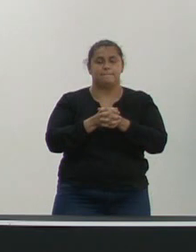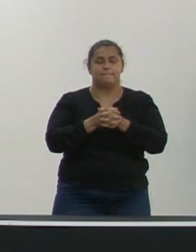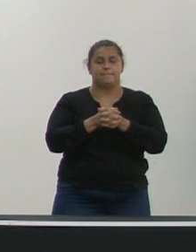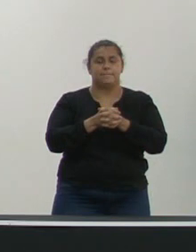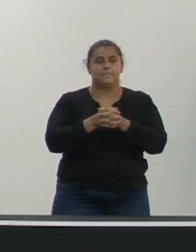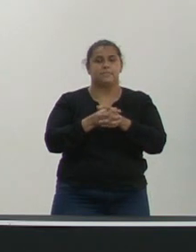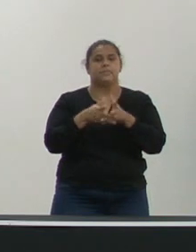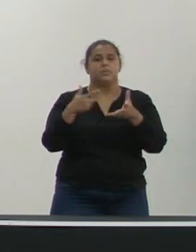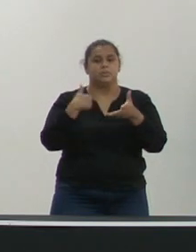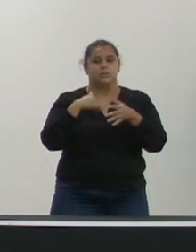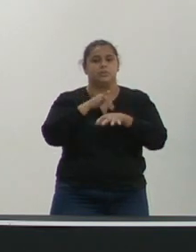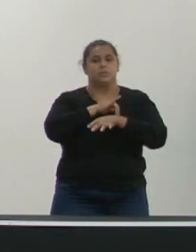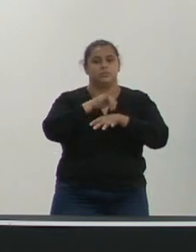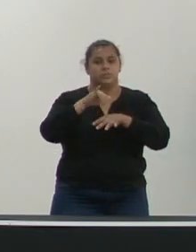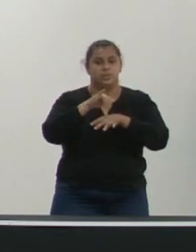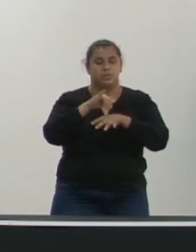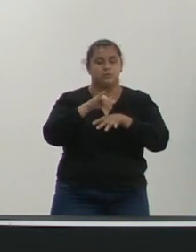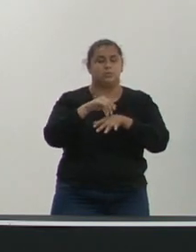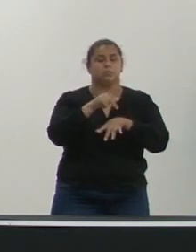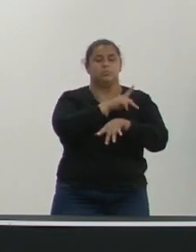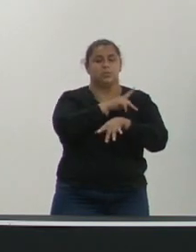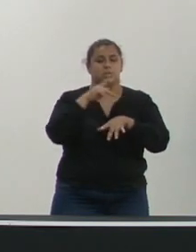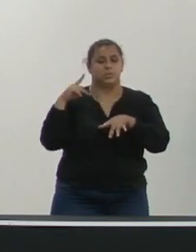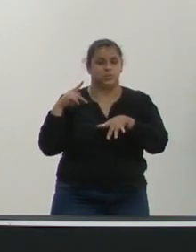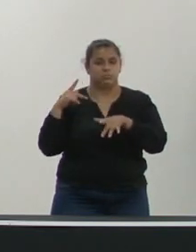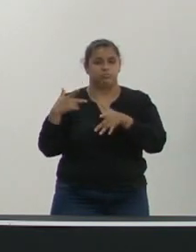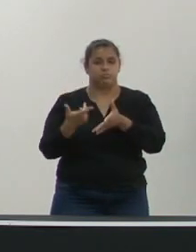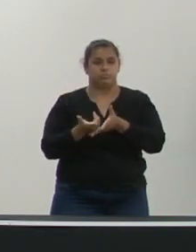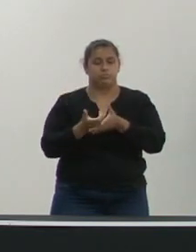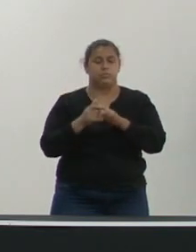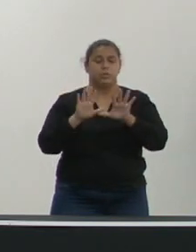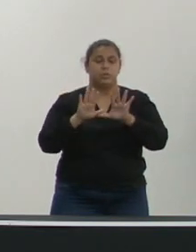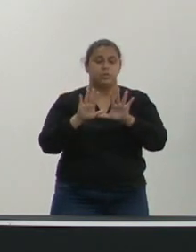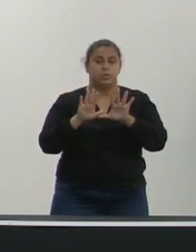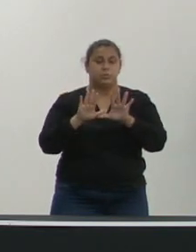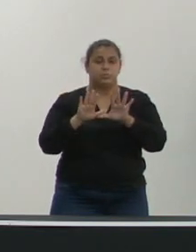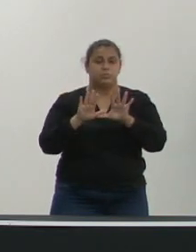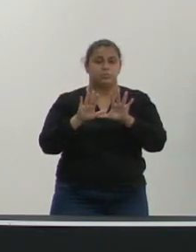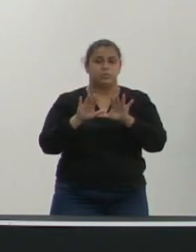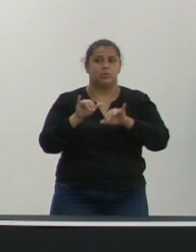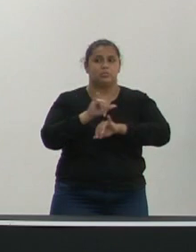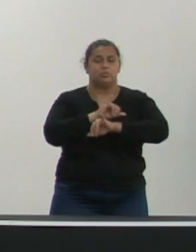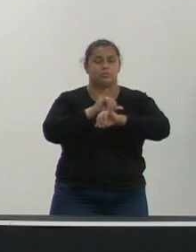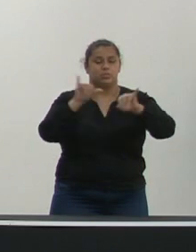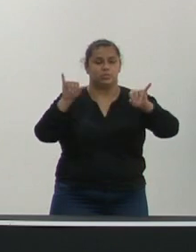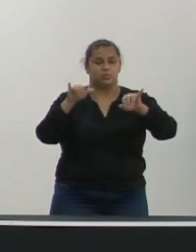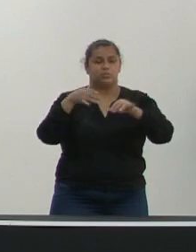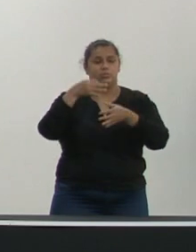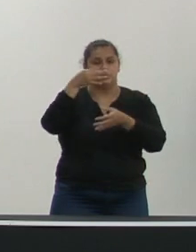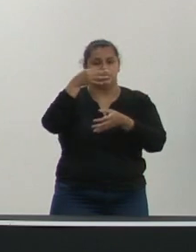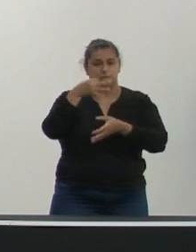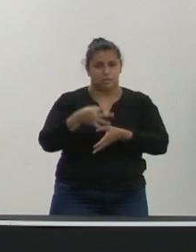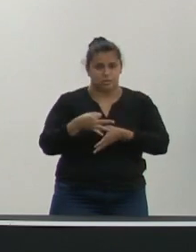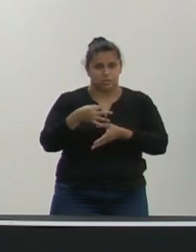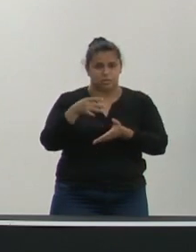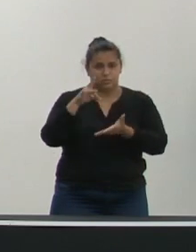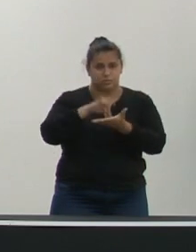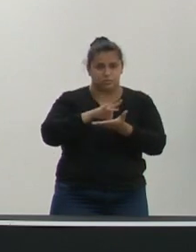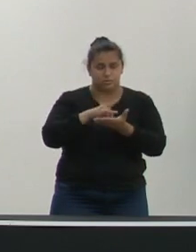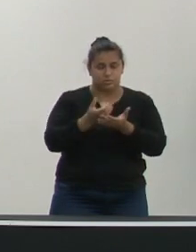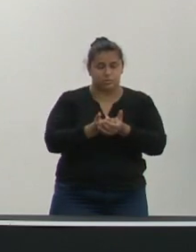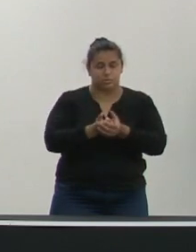eu comuniquei ao presidente, mas como nós não temos nada oficial dele para cá, nem daqui para